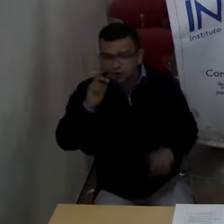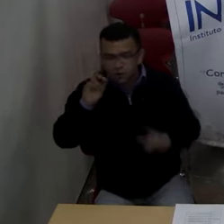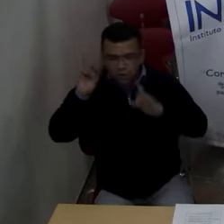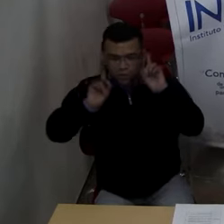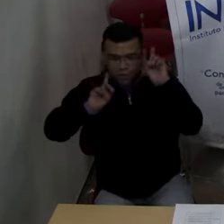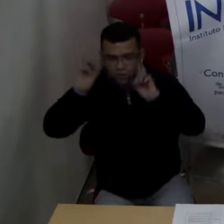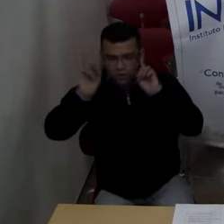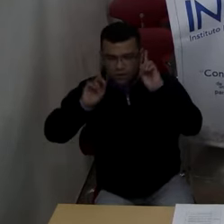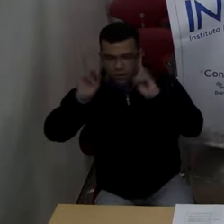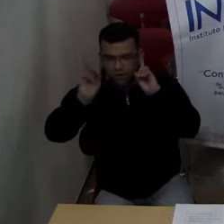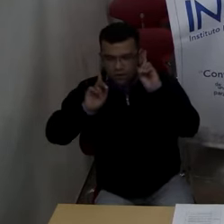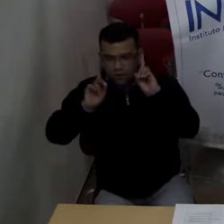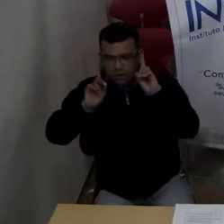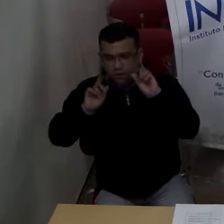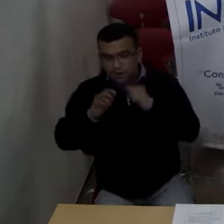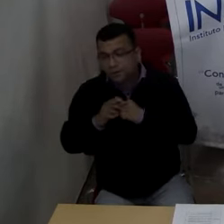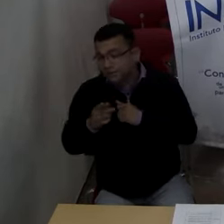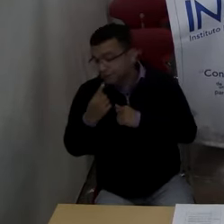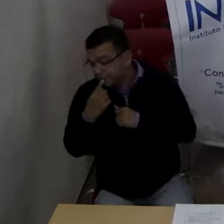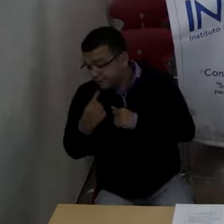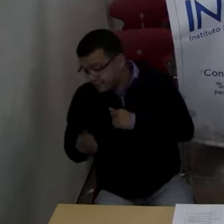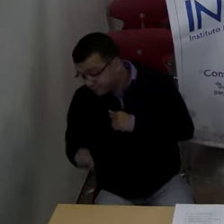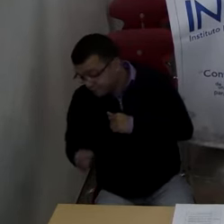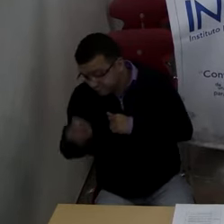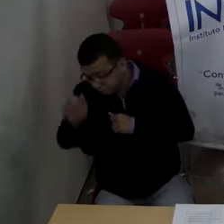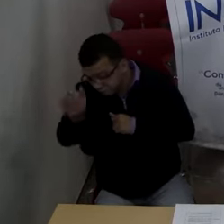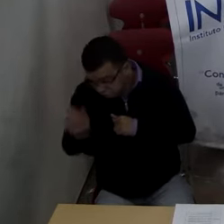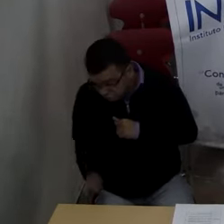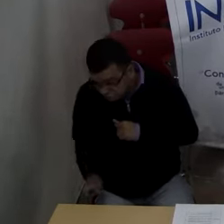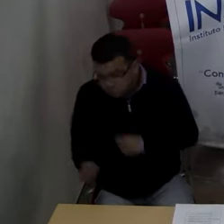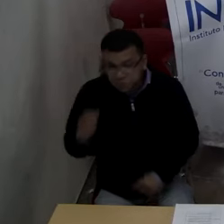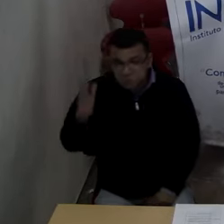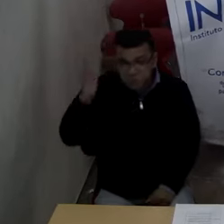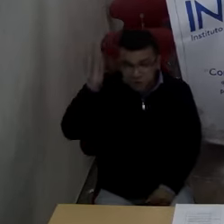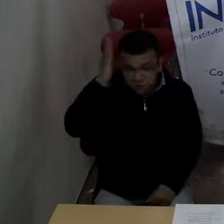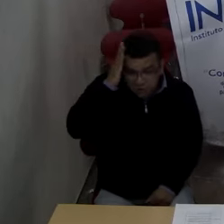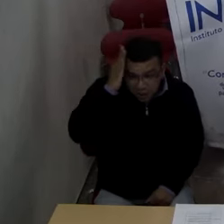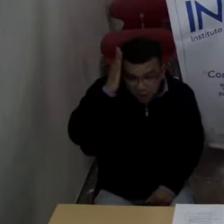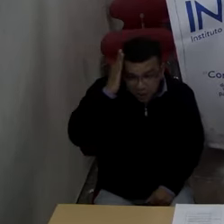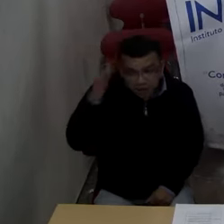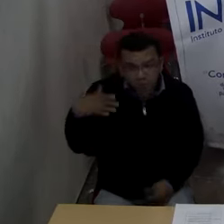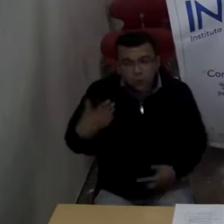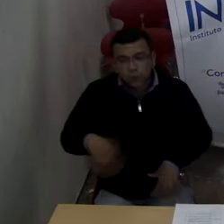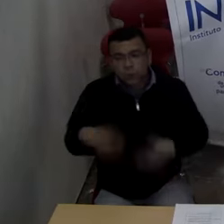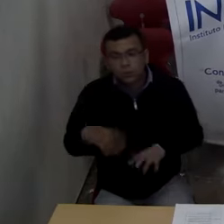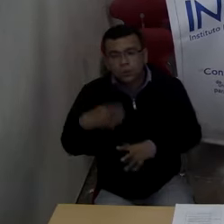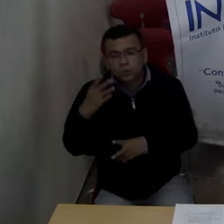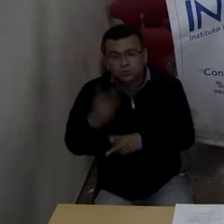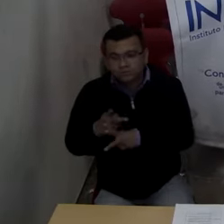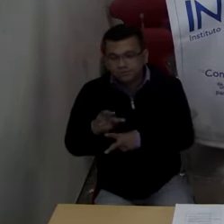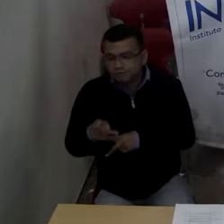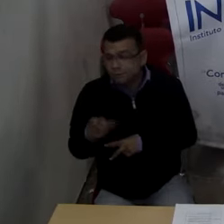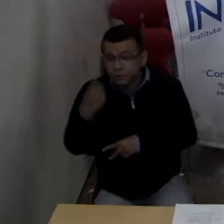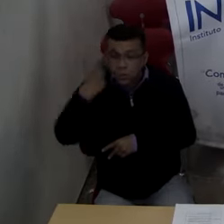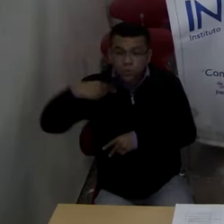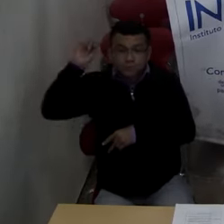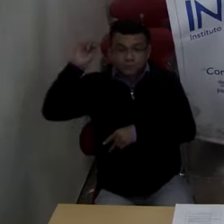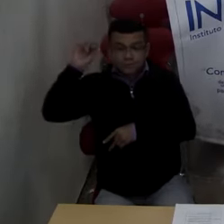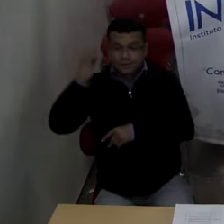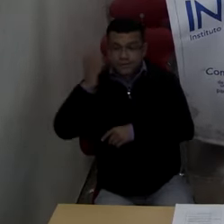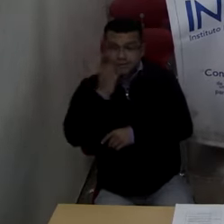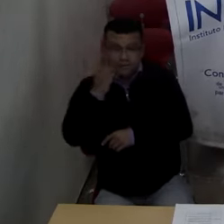compañera, una persona que conocía sobre los riesgos, un día sintió la